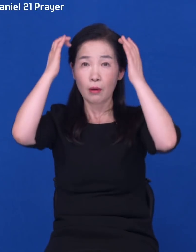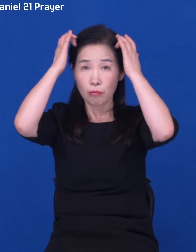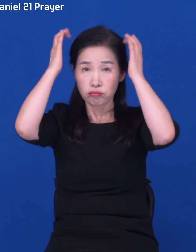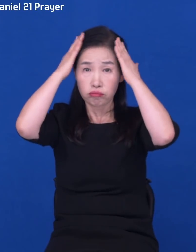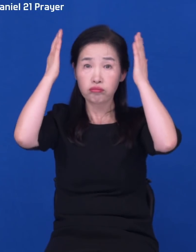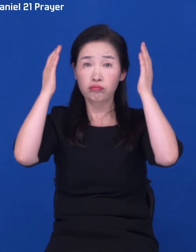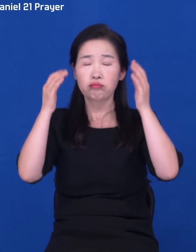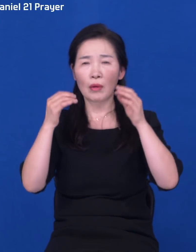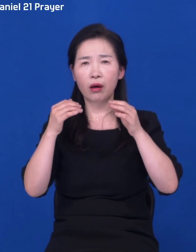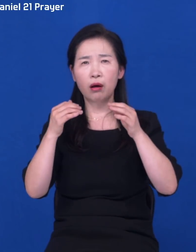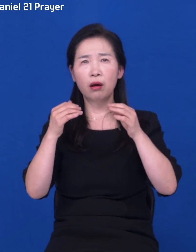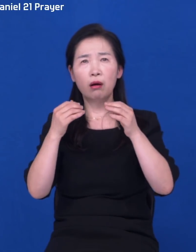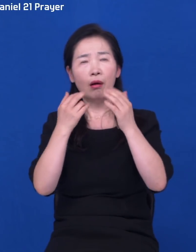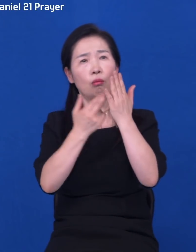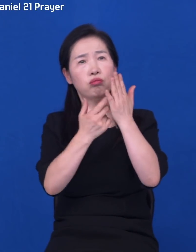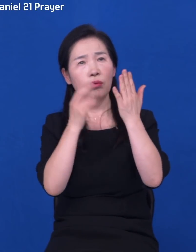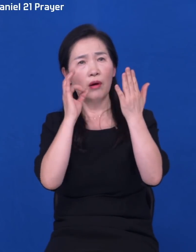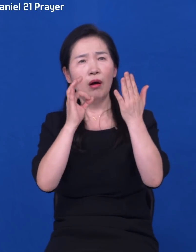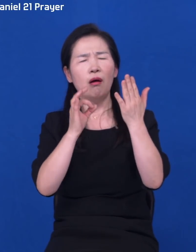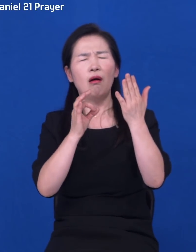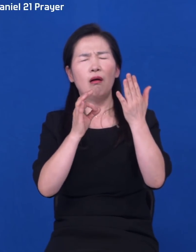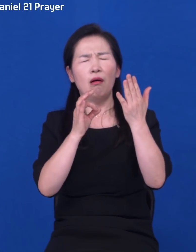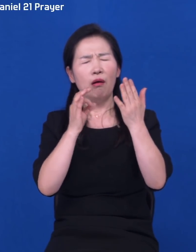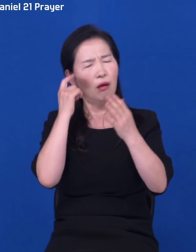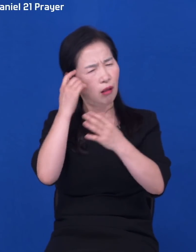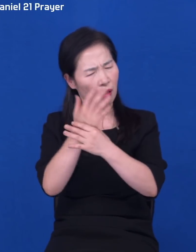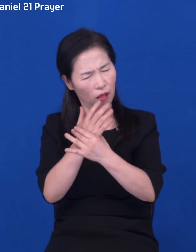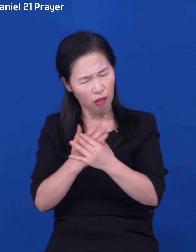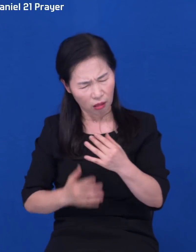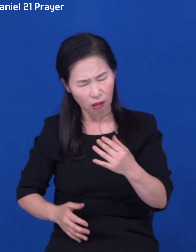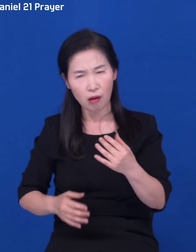내 몰골도 보기 싫지만 일단은 뭐 토하는 게 너무